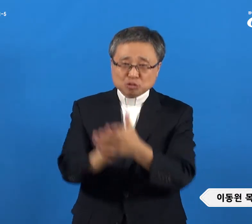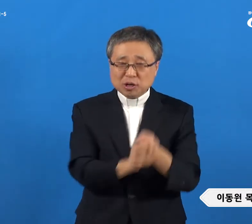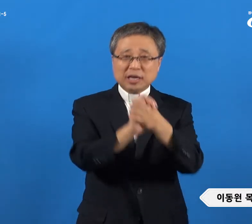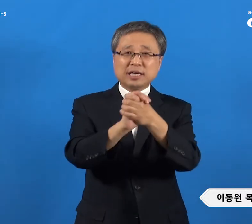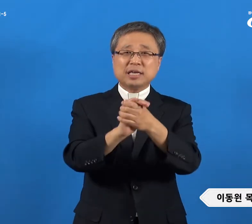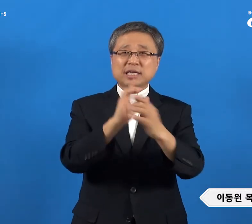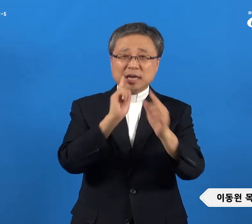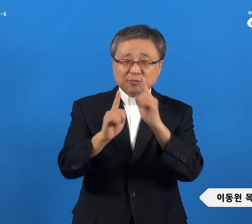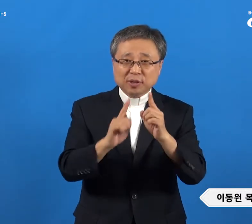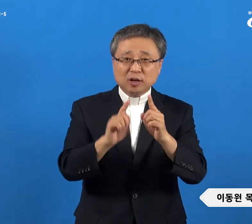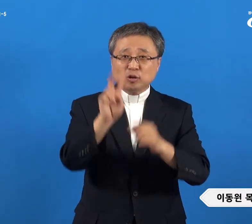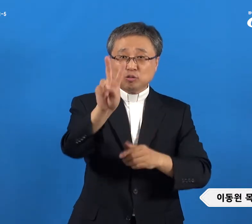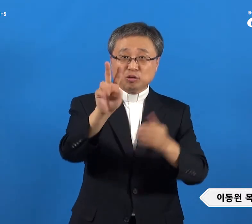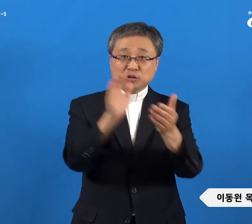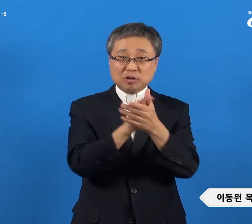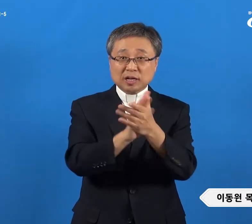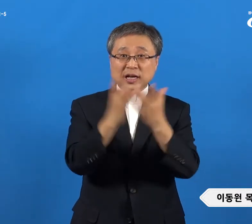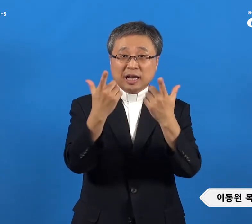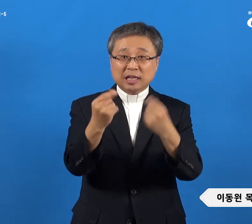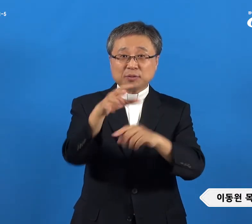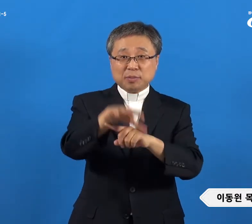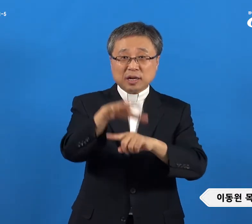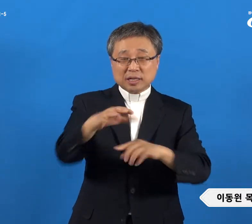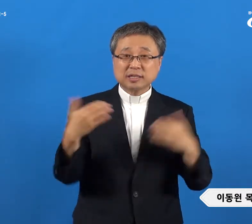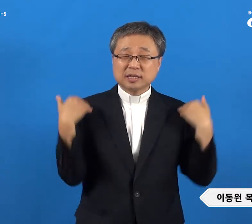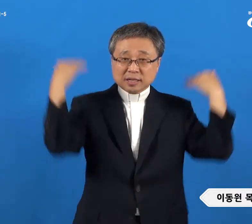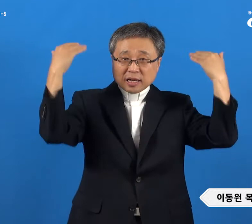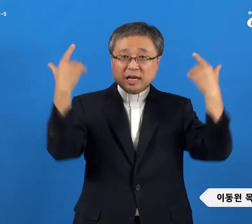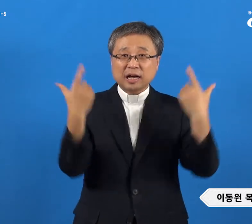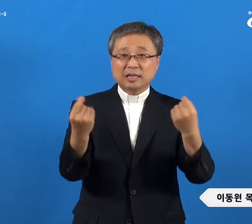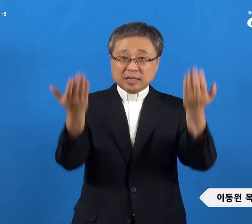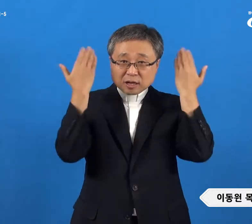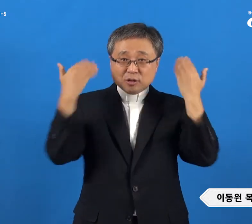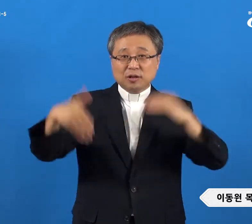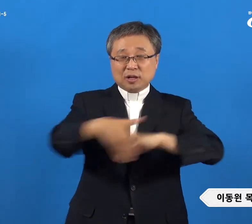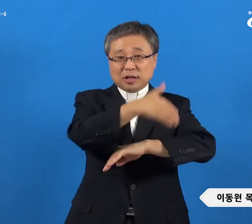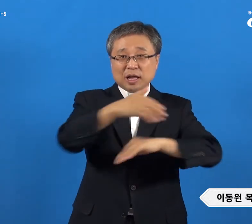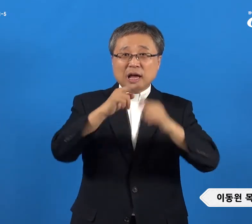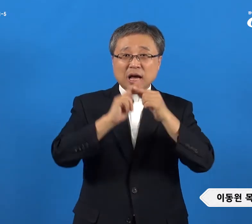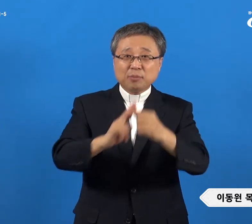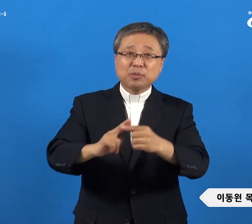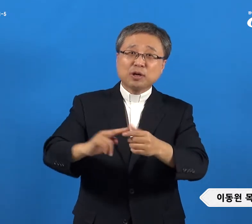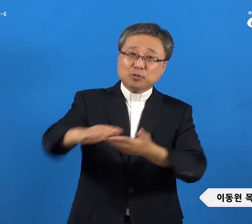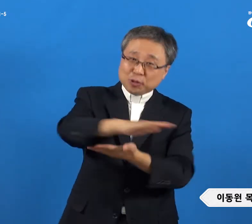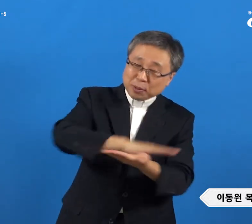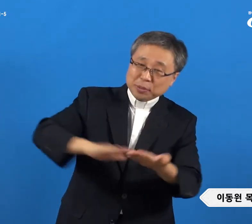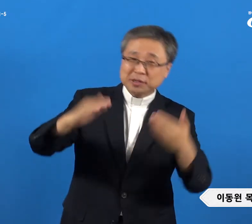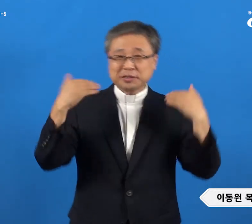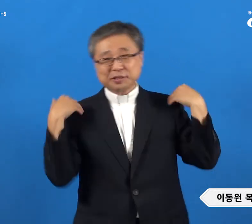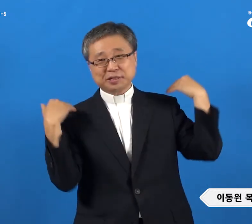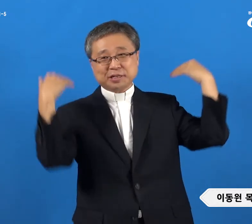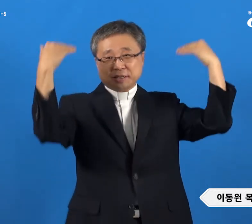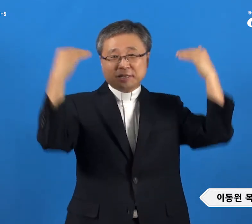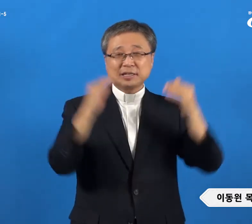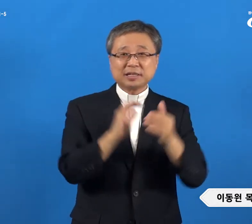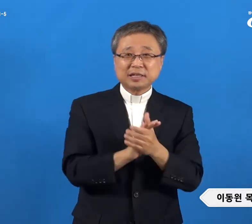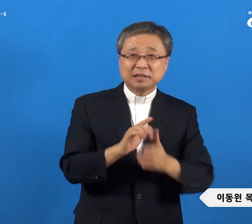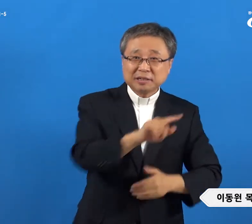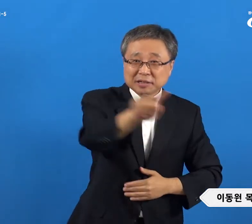이 두 친구는 같은 마을에서 자랐습니다. 같은 학교에 다녔습니다. 함께 놀이하며 성장했습니다. 그들이 청년이